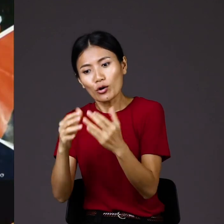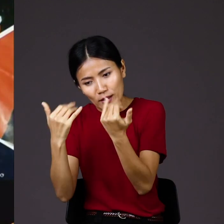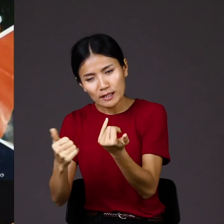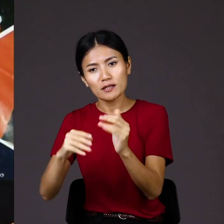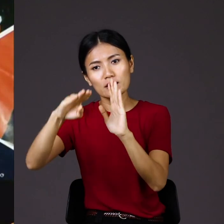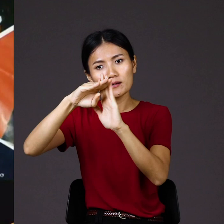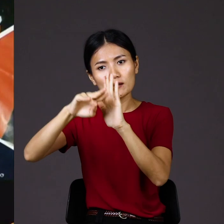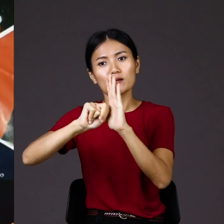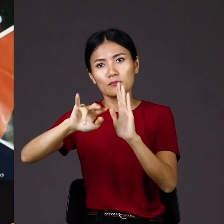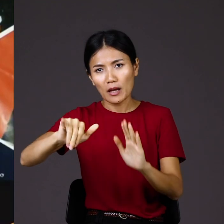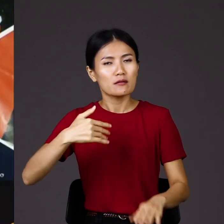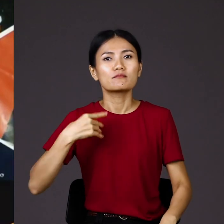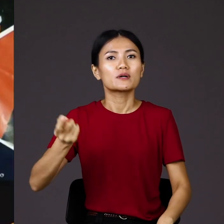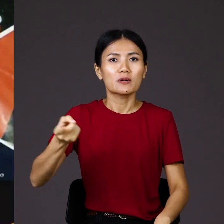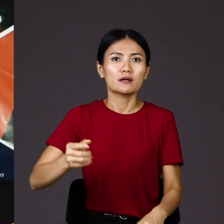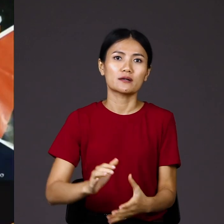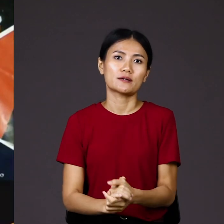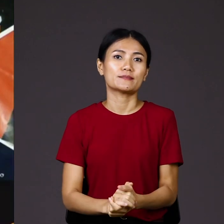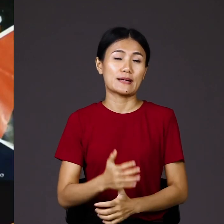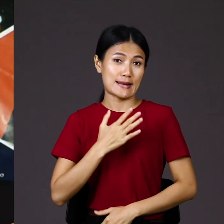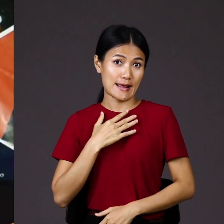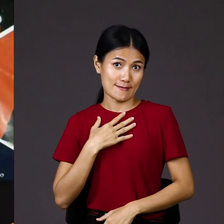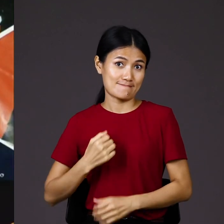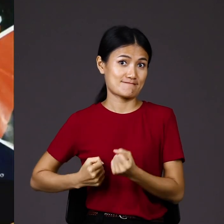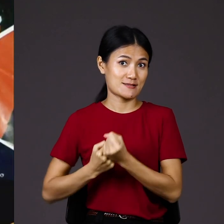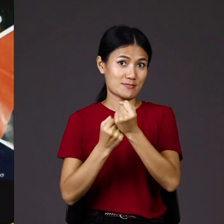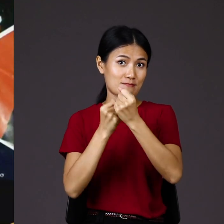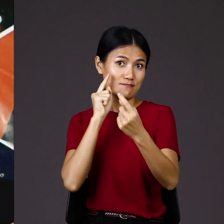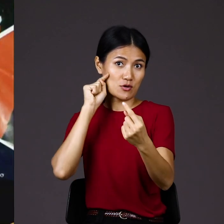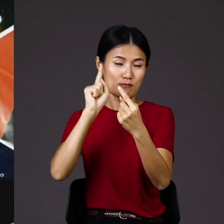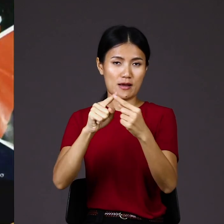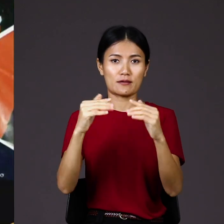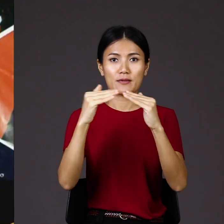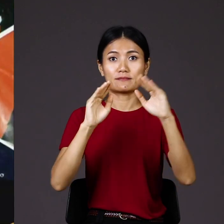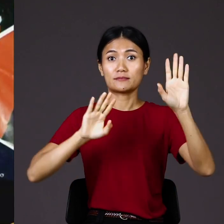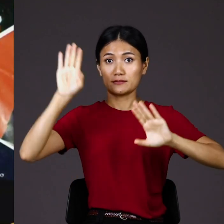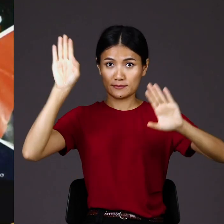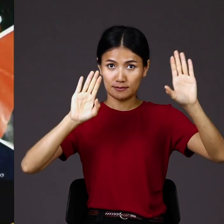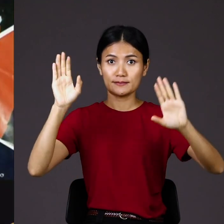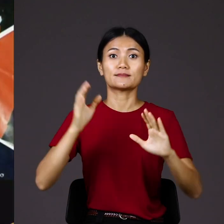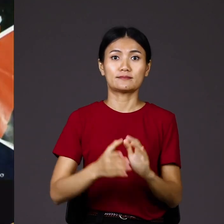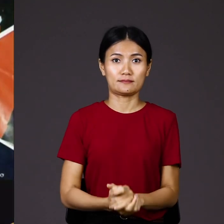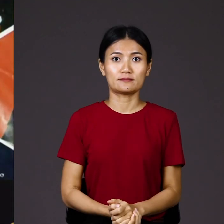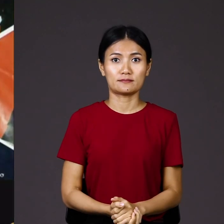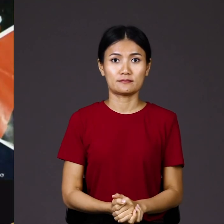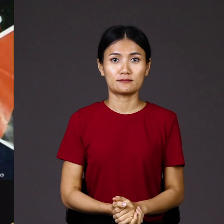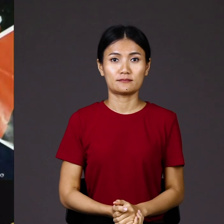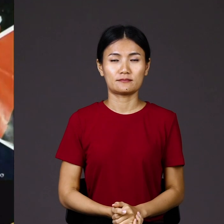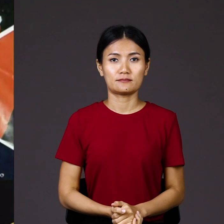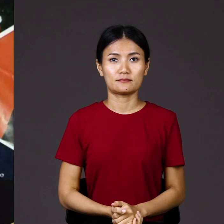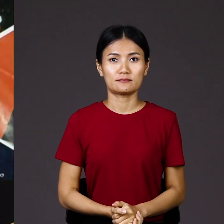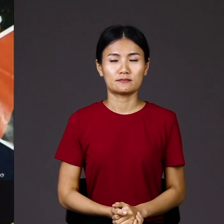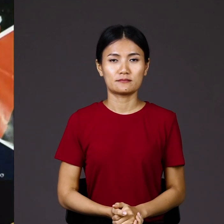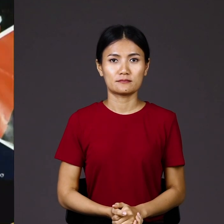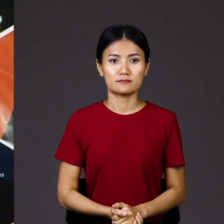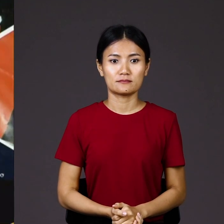พ่อแม่พี่น้องครับนอกจากจะได้เป็นส่วนหนึ่งของการต่อสู้เพื่อประชาธิปไตยแล้วนอกจาก